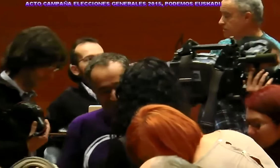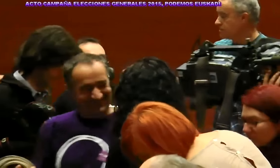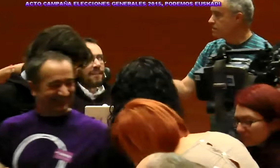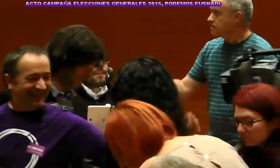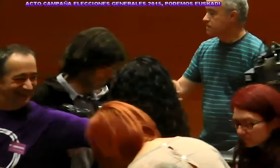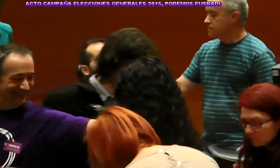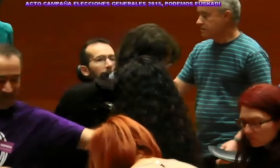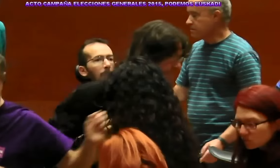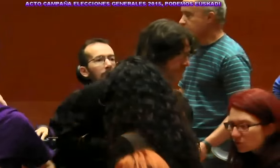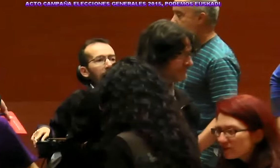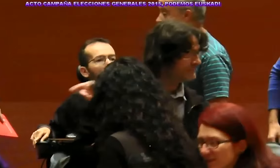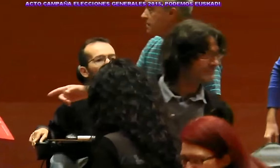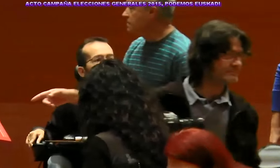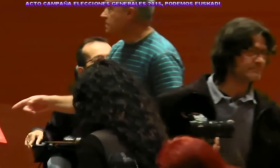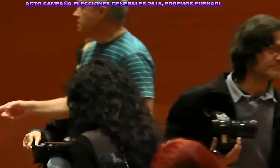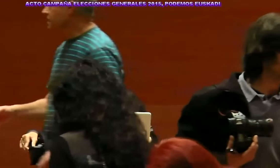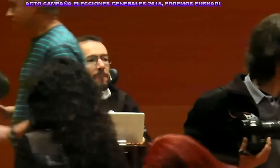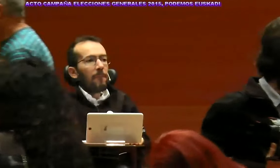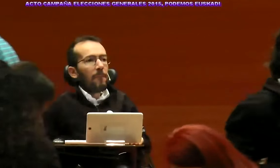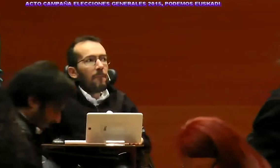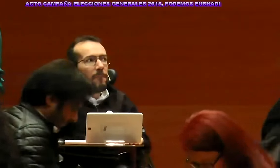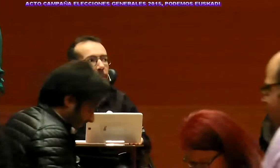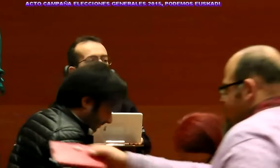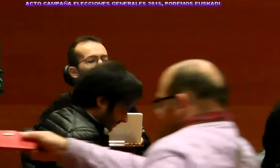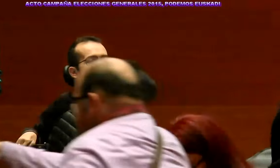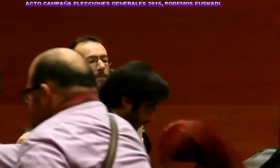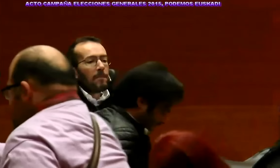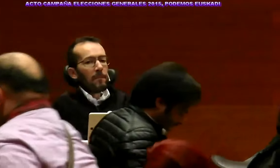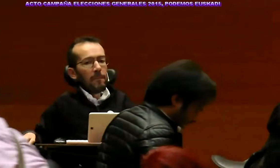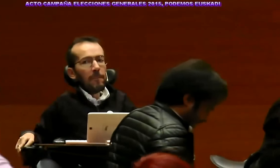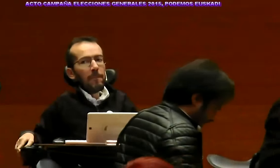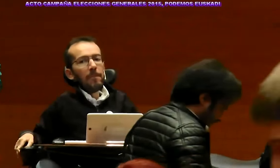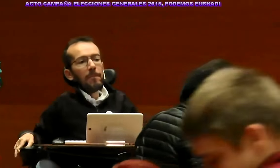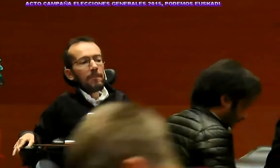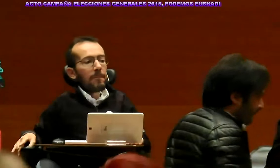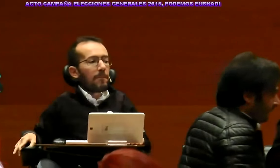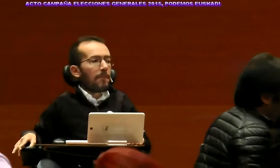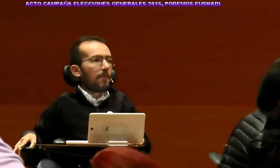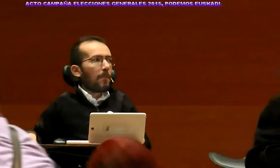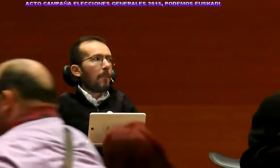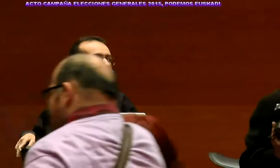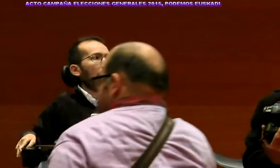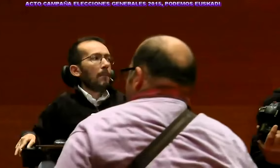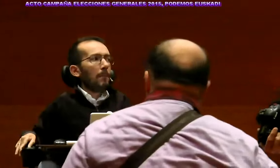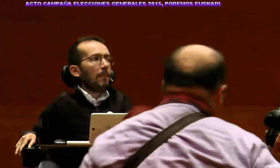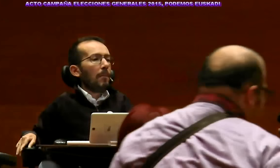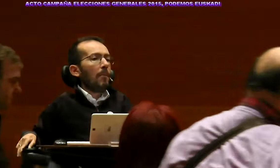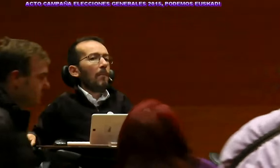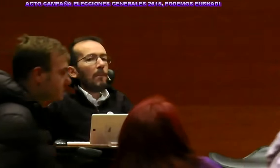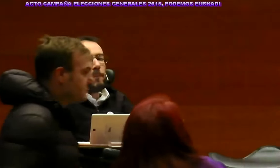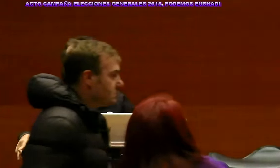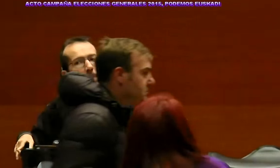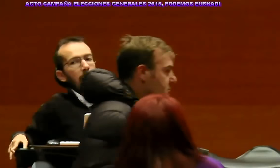¿Vai? ¿Vai? Hola. ¡Ay! Egun ondan hoy. Bueno, lehenik eta behin, eskerrik